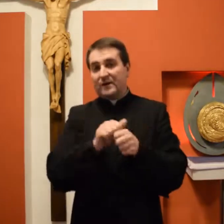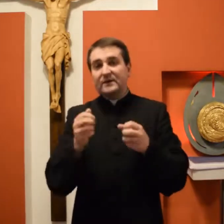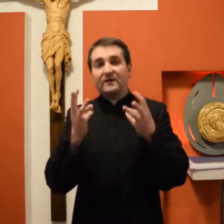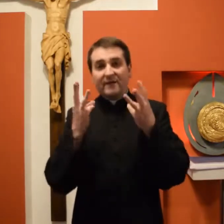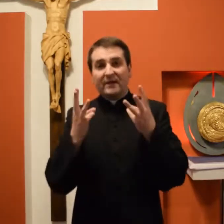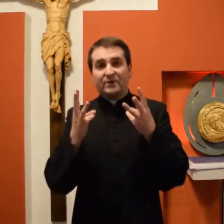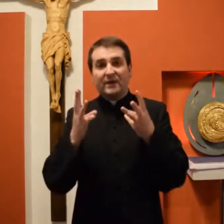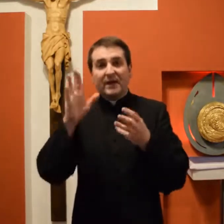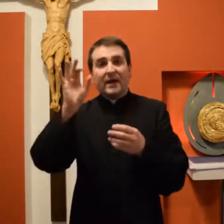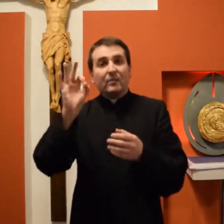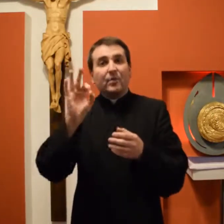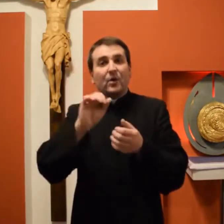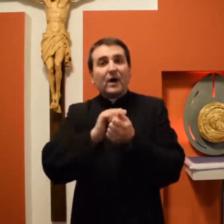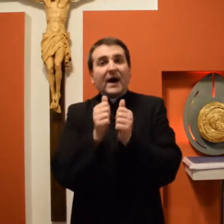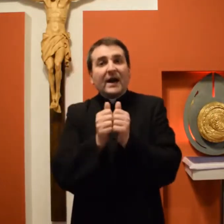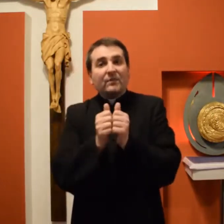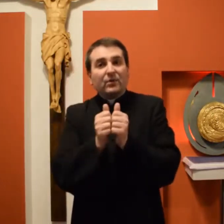jest ważne, bo albo